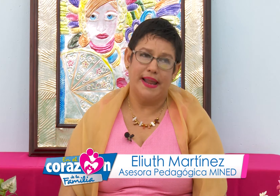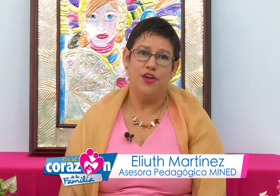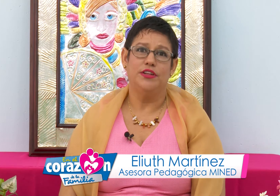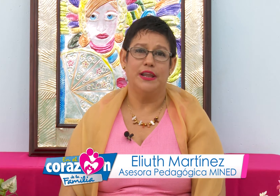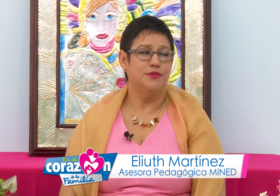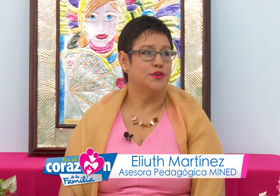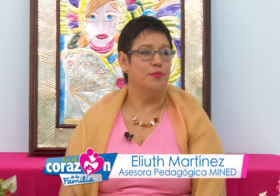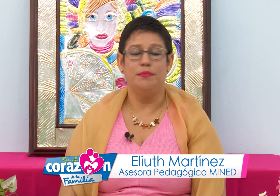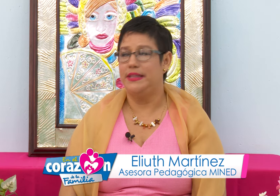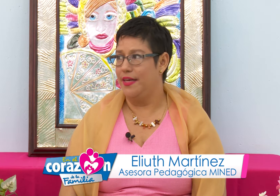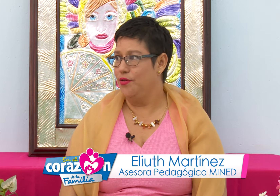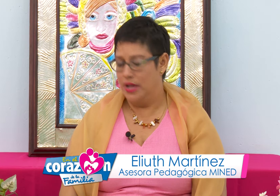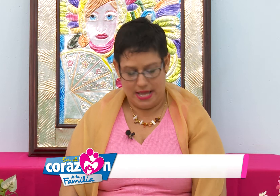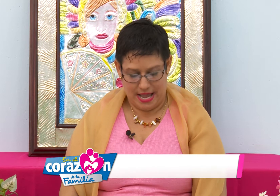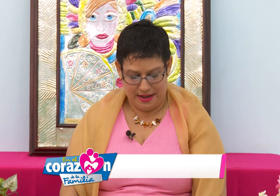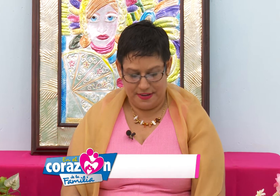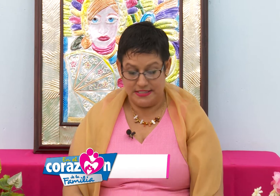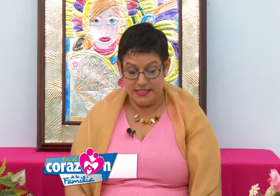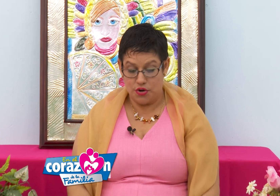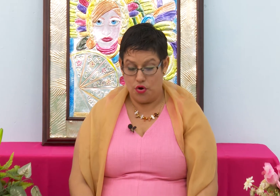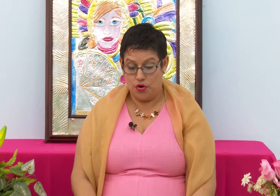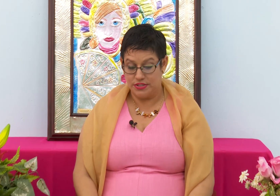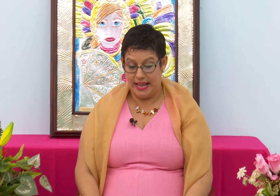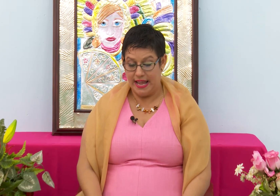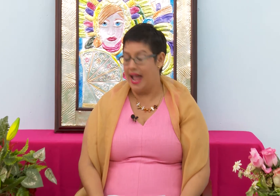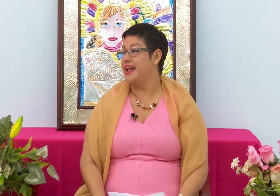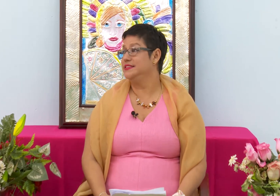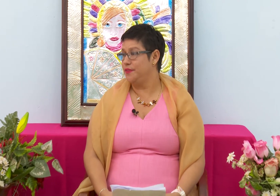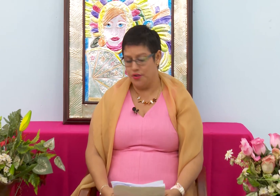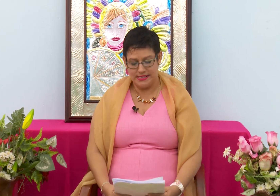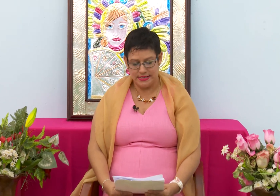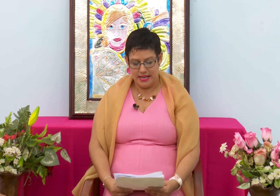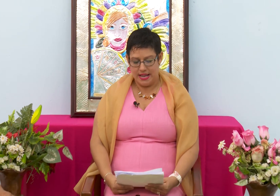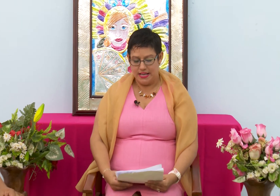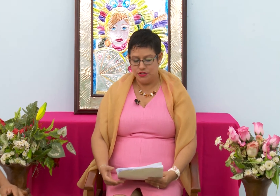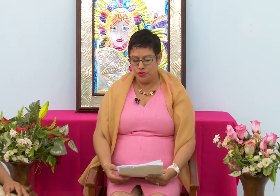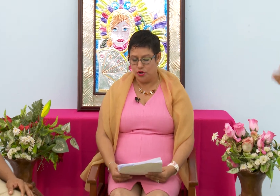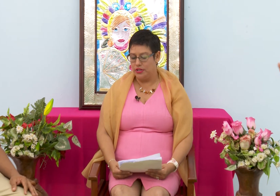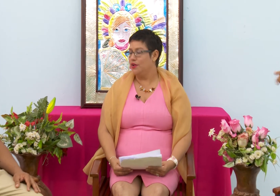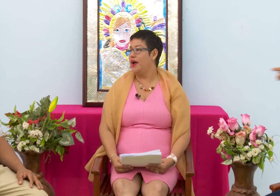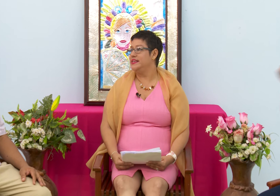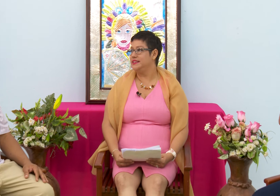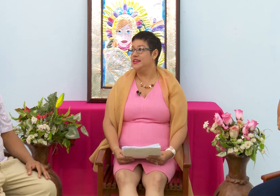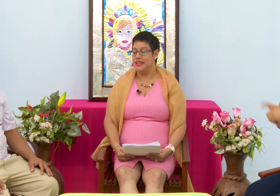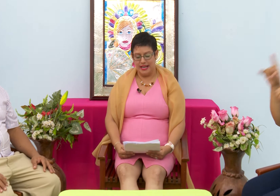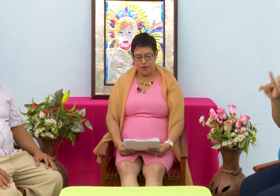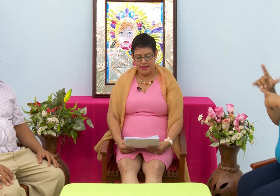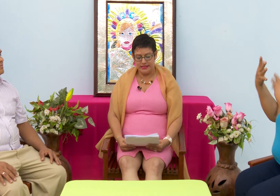ello tenemos como invitado a Francisco José Heinz Briones, instructor de lenguaje de señas nicaragüense